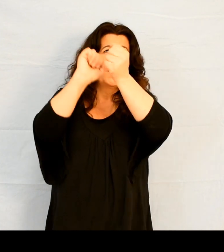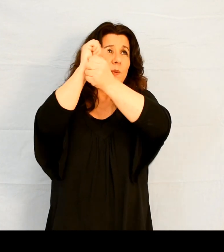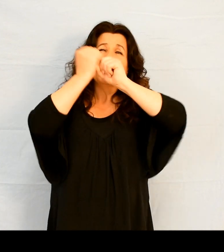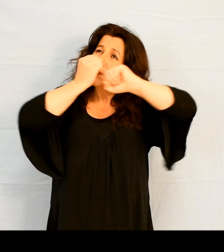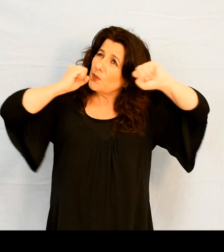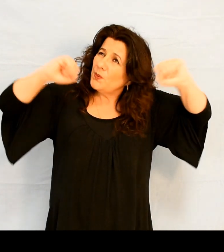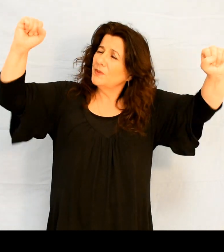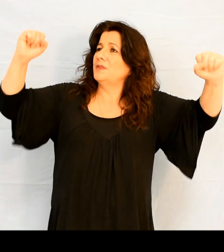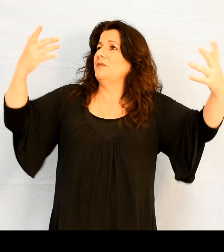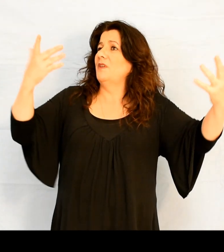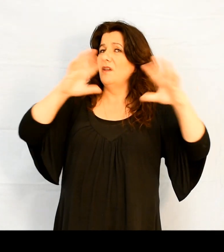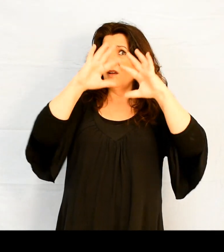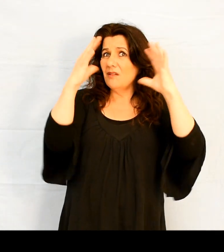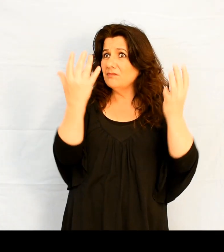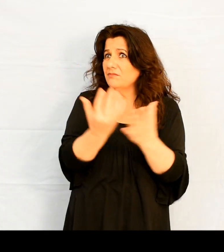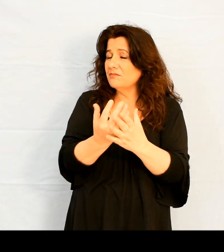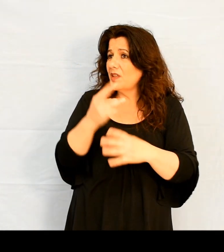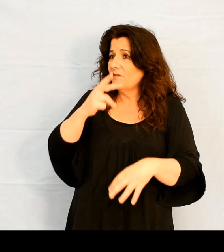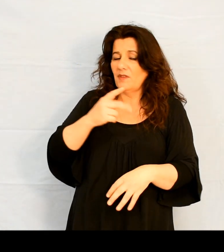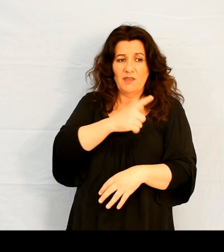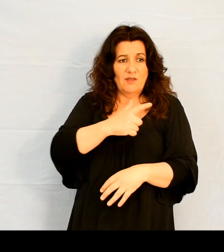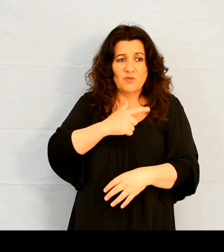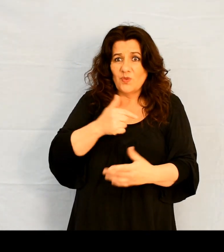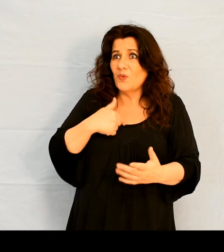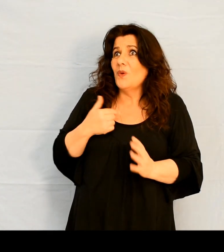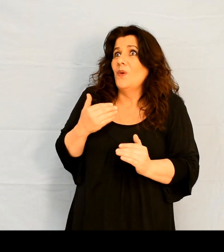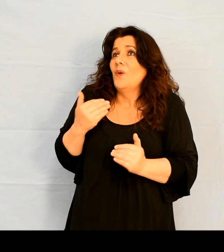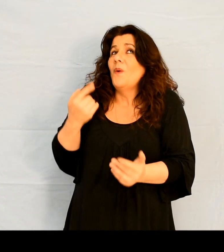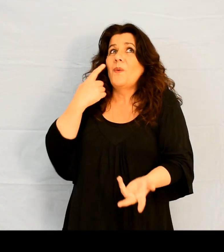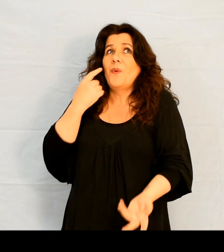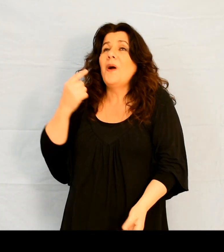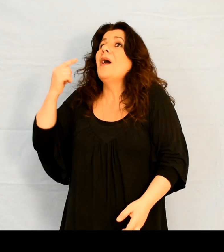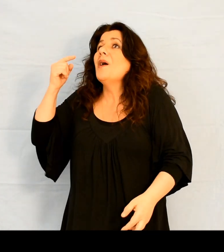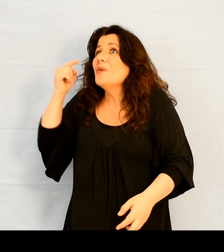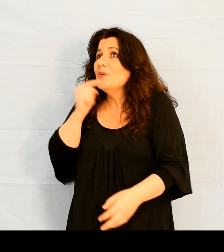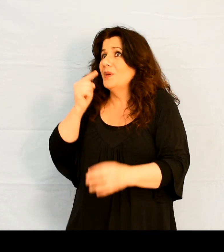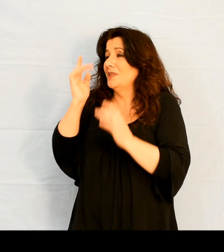Nous espérions que c'était lui qui allait délivrer Israël.